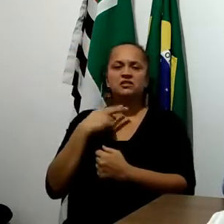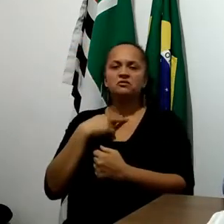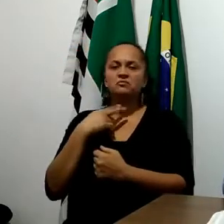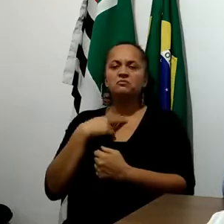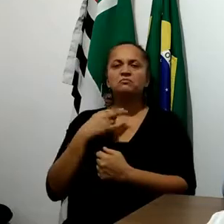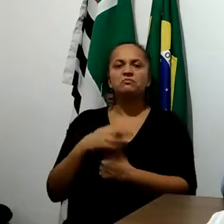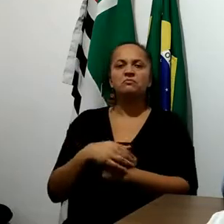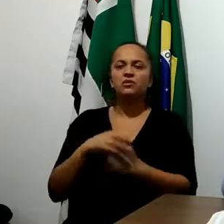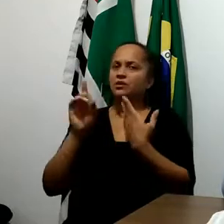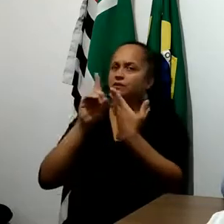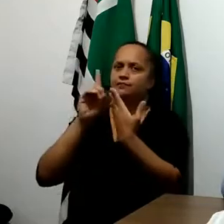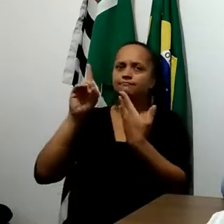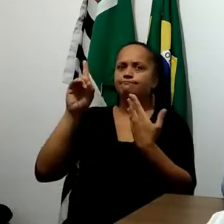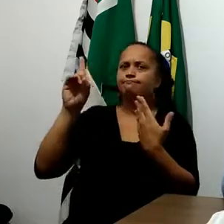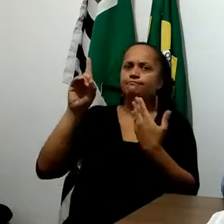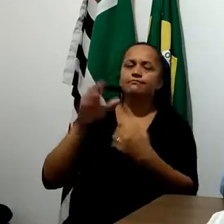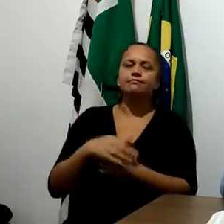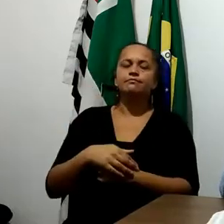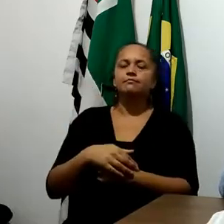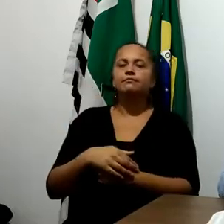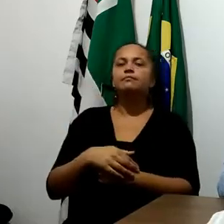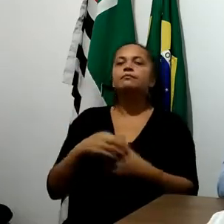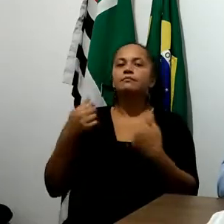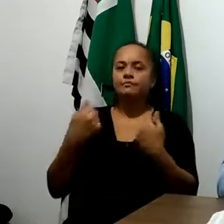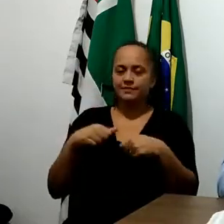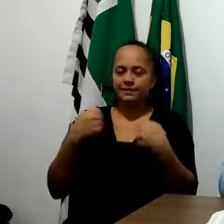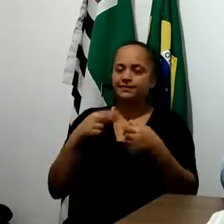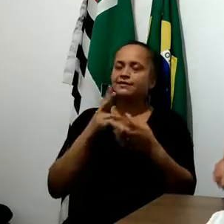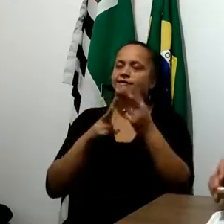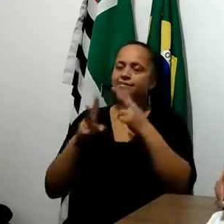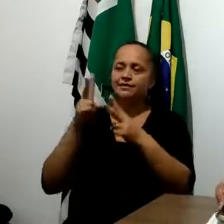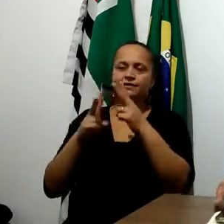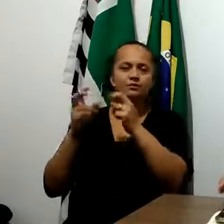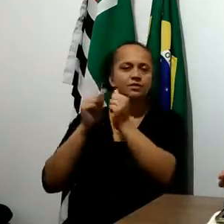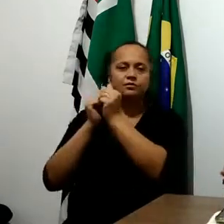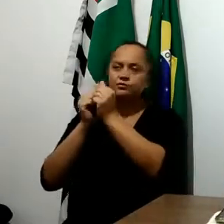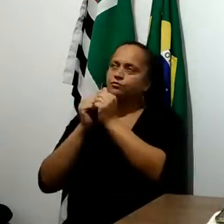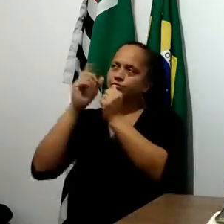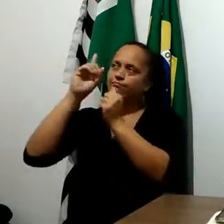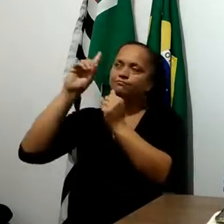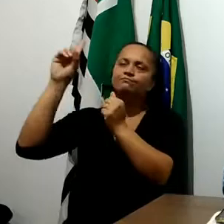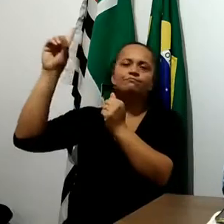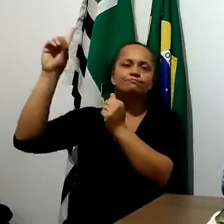esquerda. Retira o teu pé do mal. Então nós precisamos